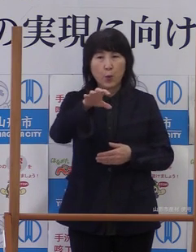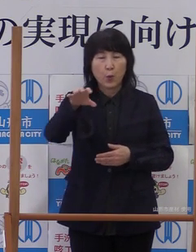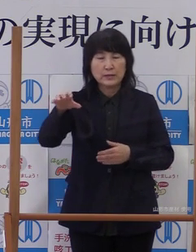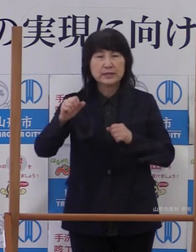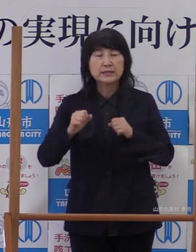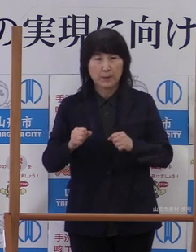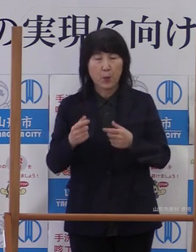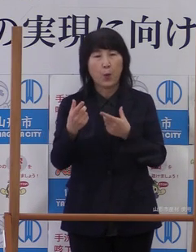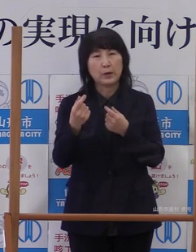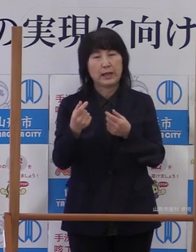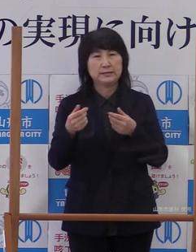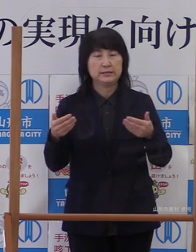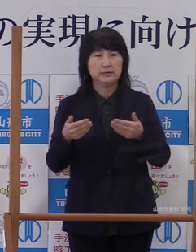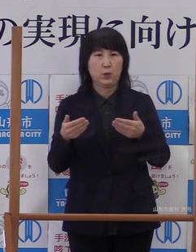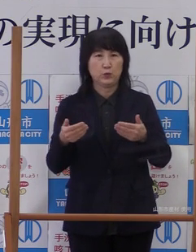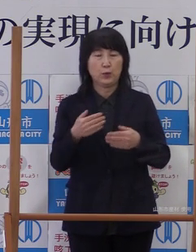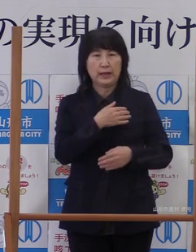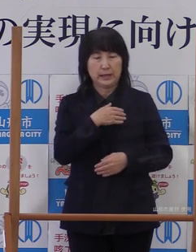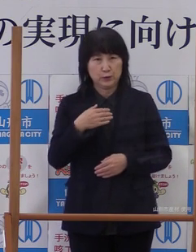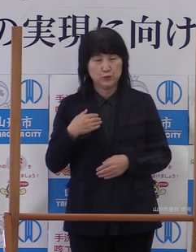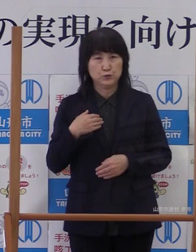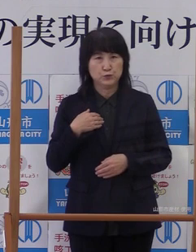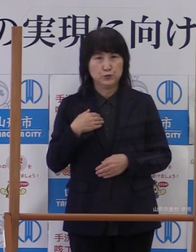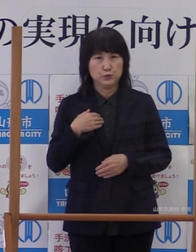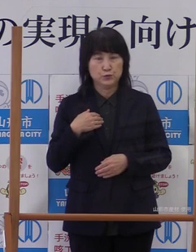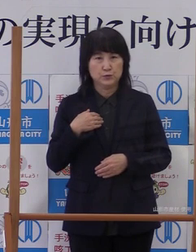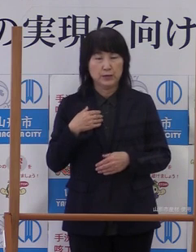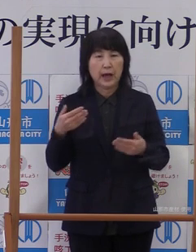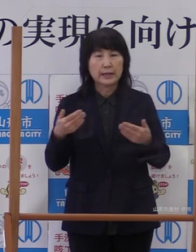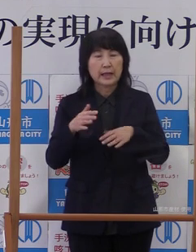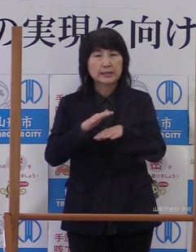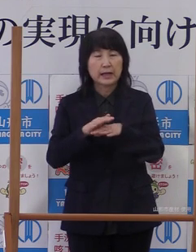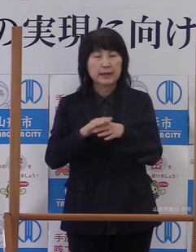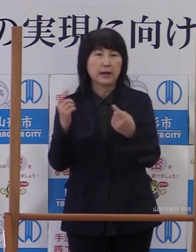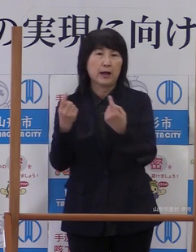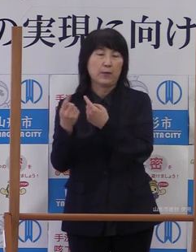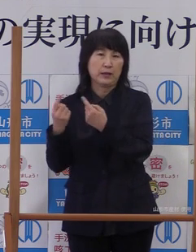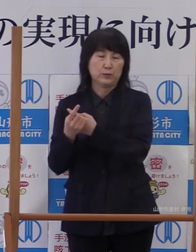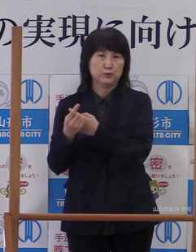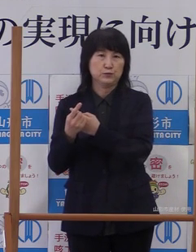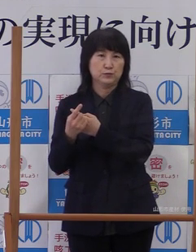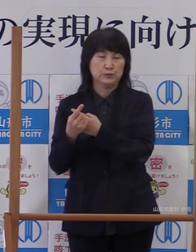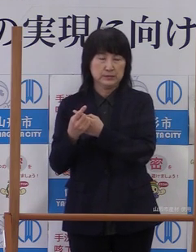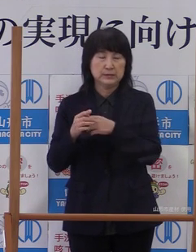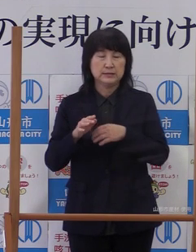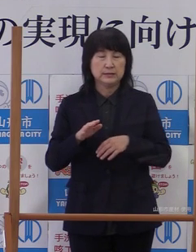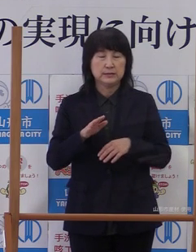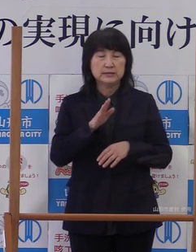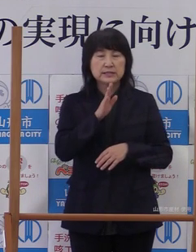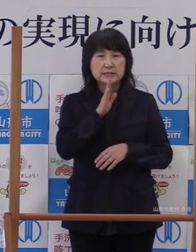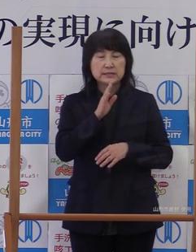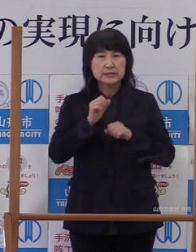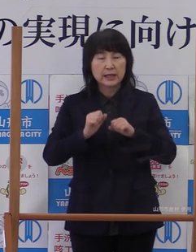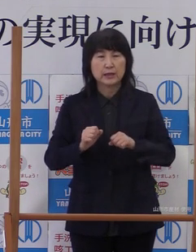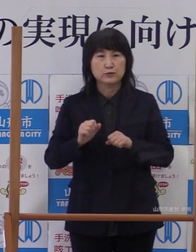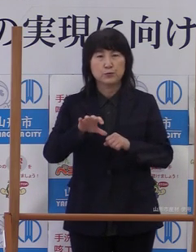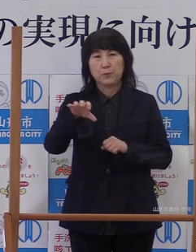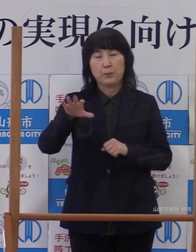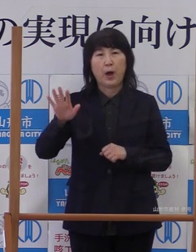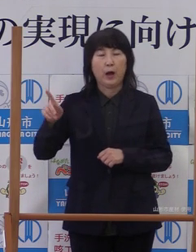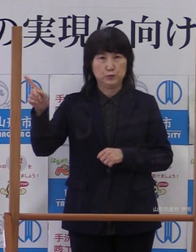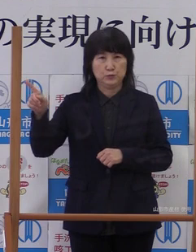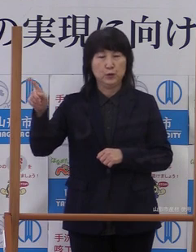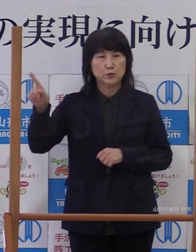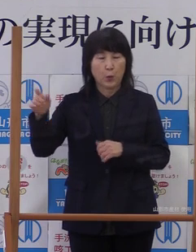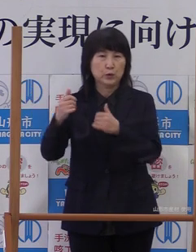事ができるという働き方が今模索され現に実行している部分もございますので、そういう意味ではそうした方